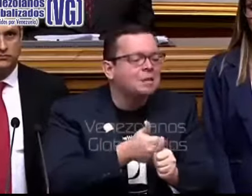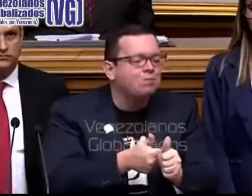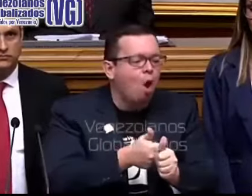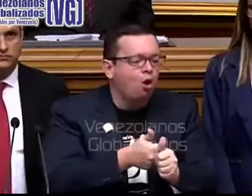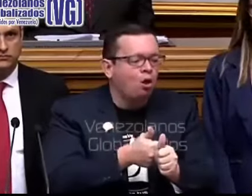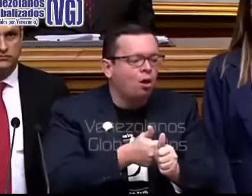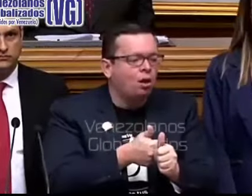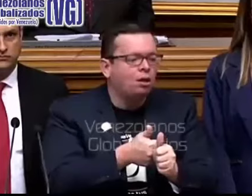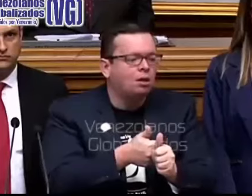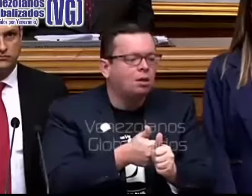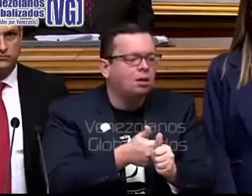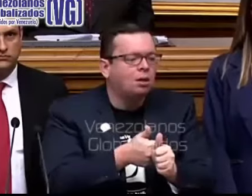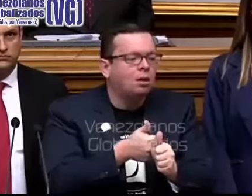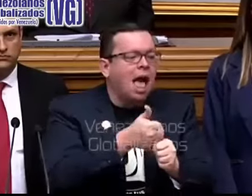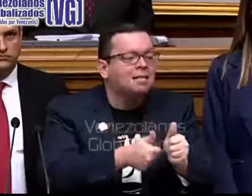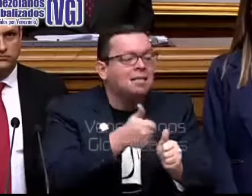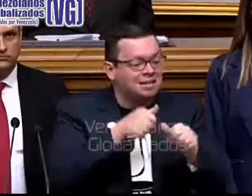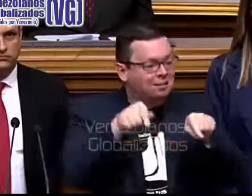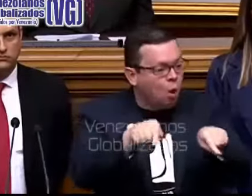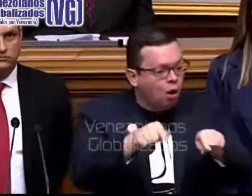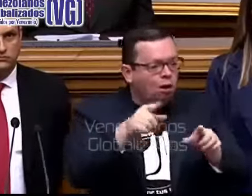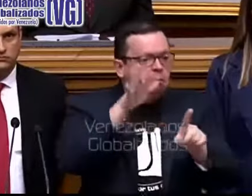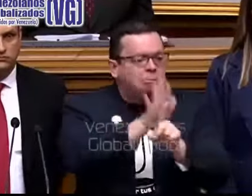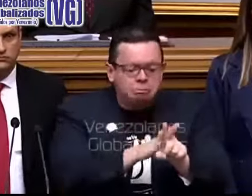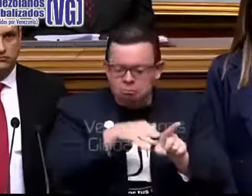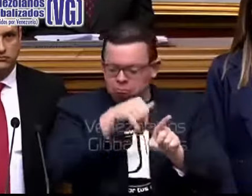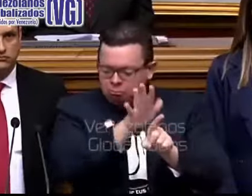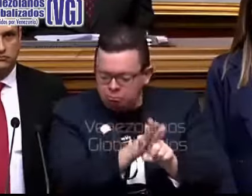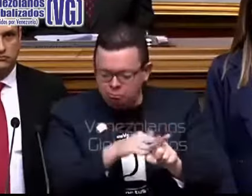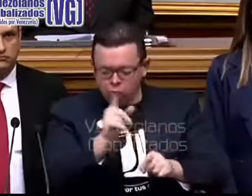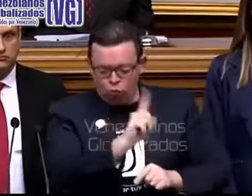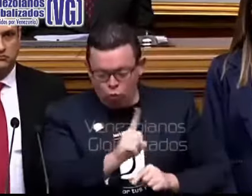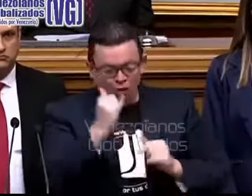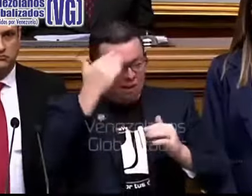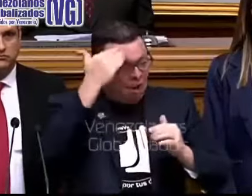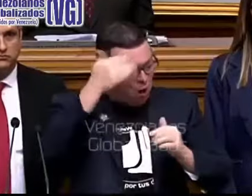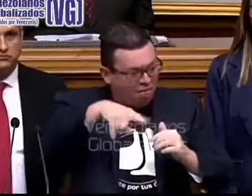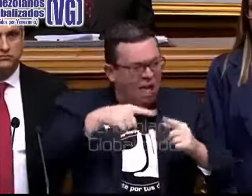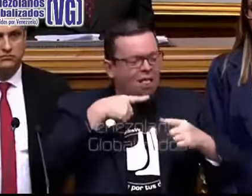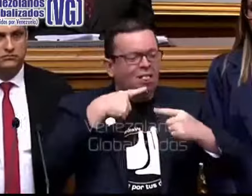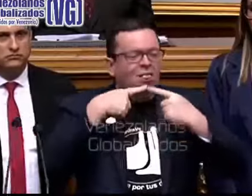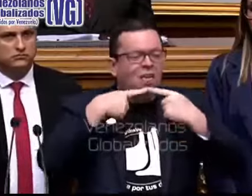quienes somos agentes de cambio. No queremos que se nos vea con una perspectiva de asistencialismo,